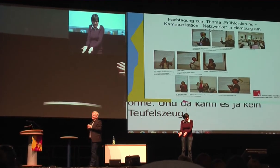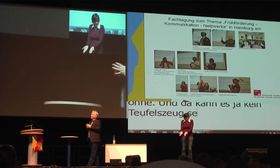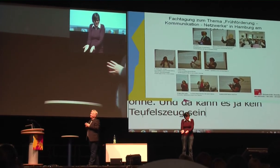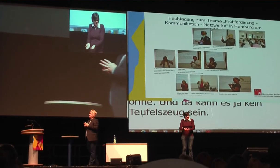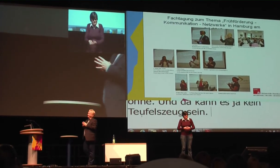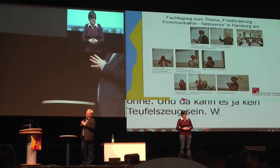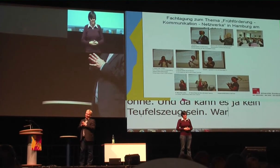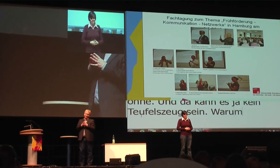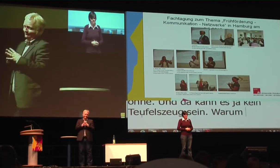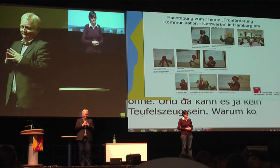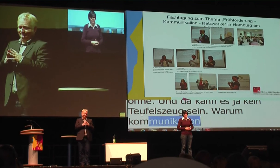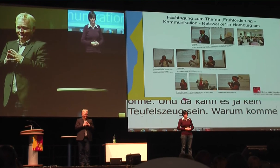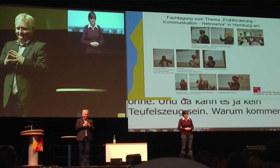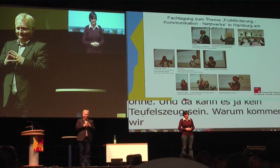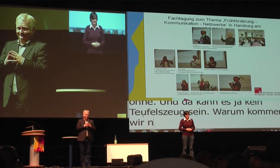Dankeschön.